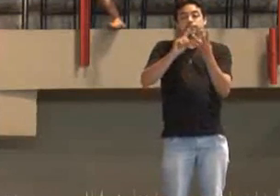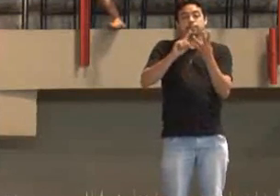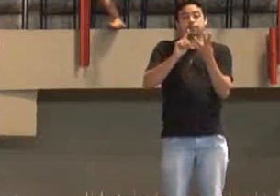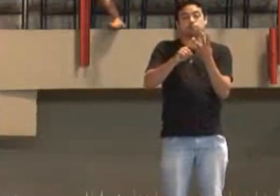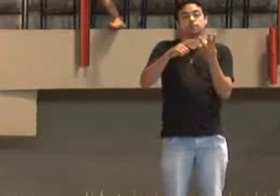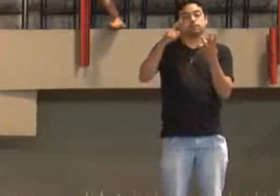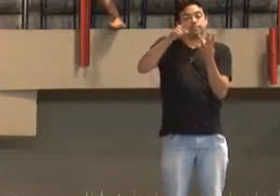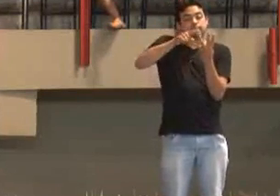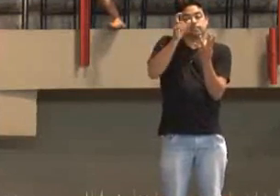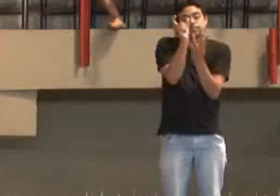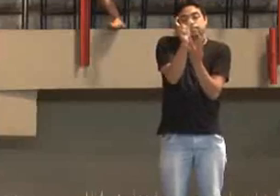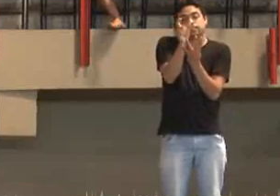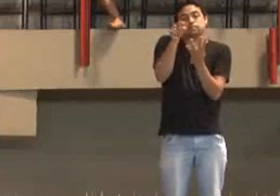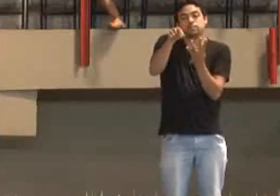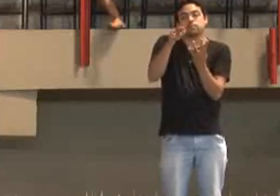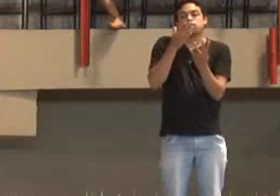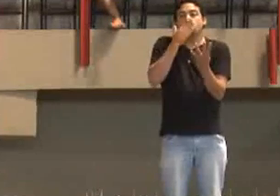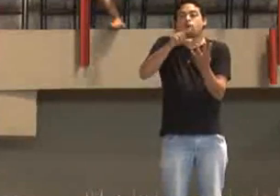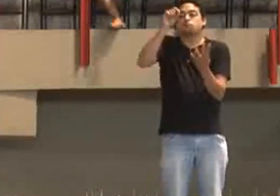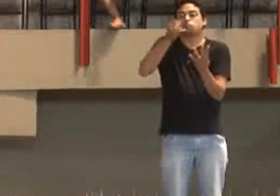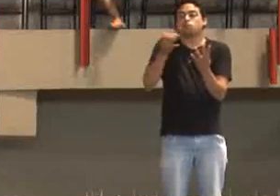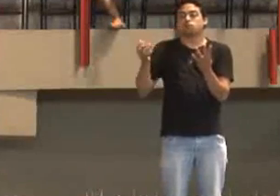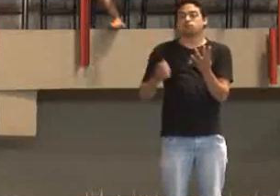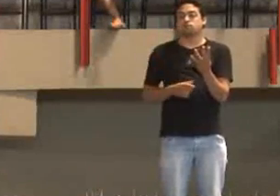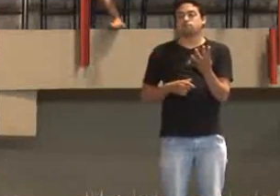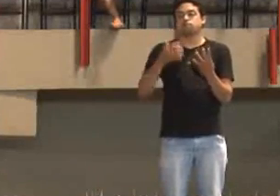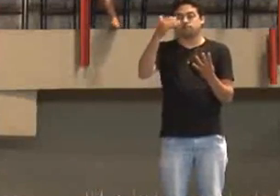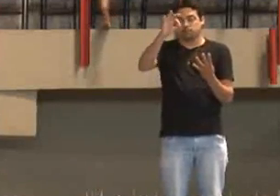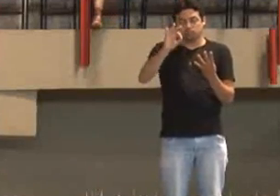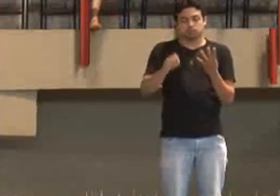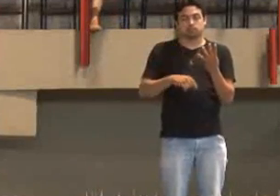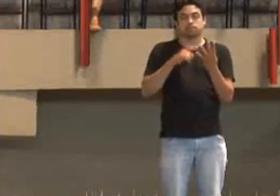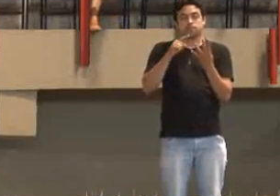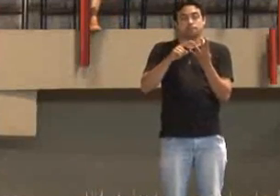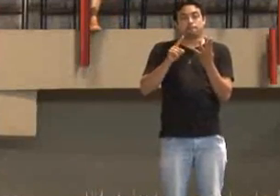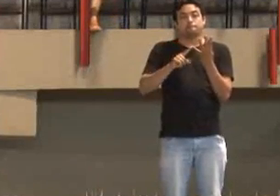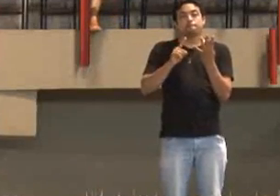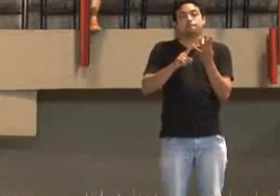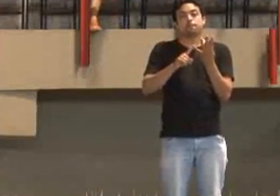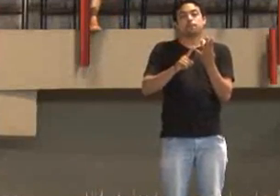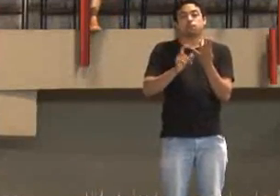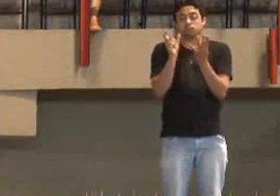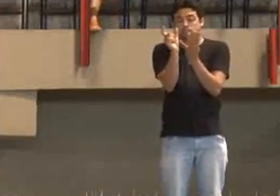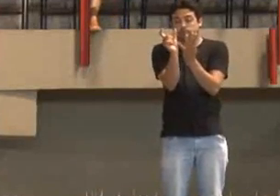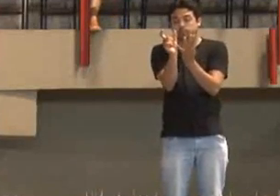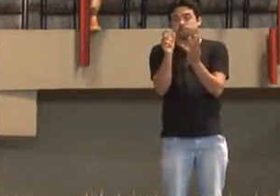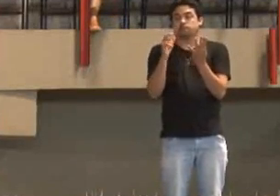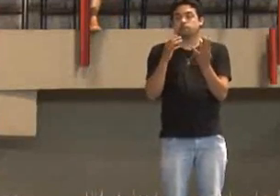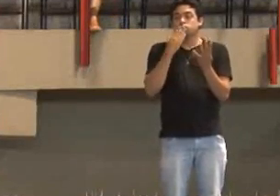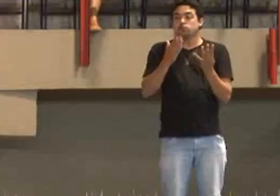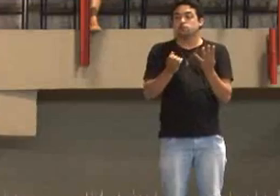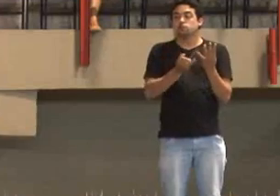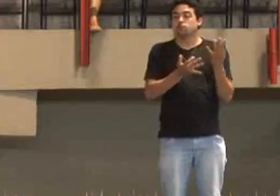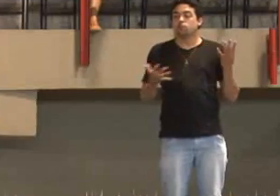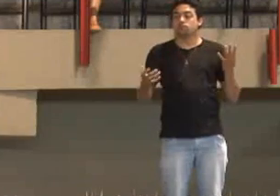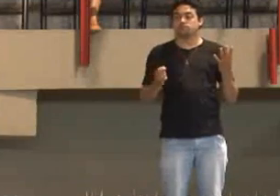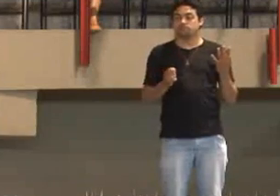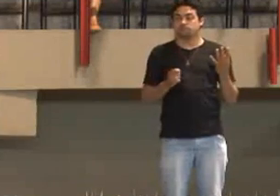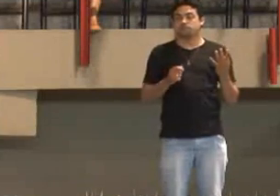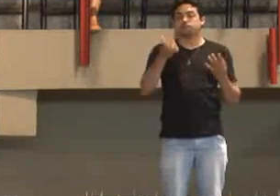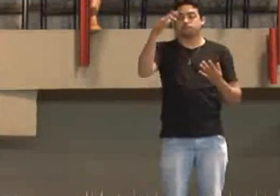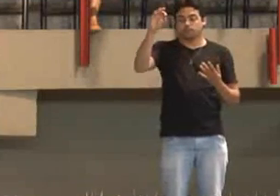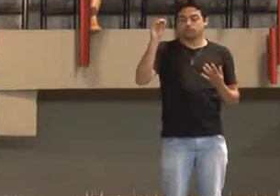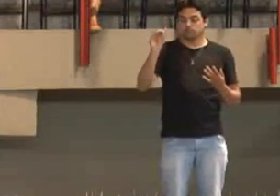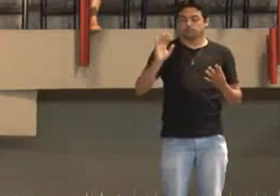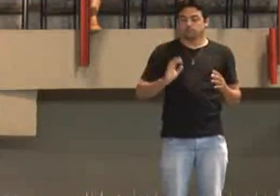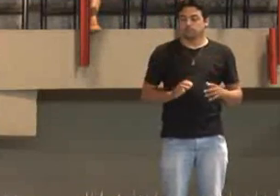escolher o terceiro algarismo, quantas opções eu tenho? 10. E quando eu for escolher o quarto algarismo, quantas opções eu tenho?